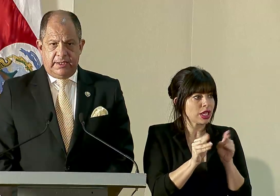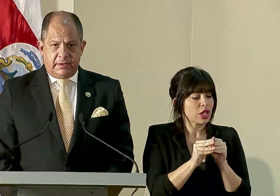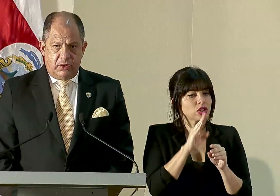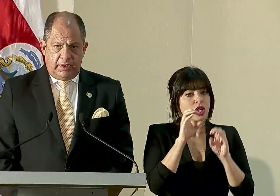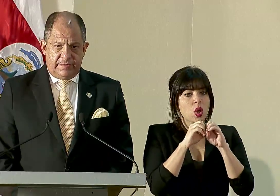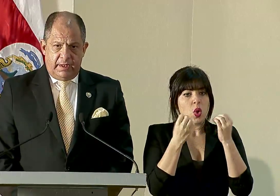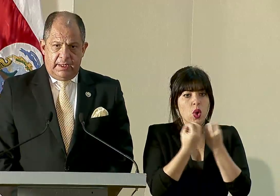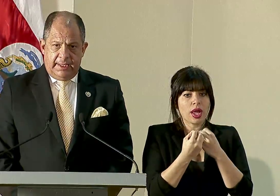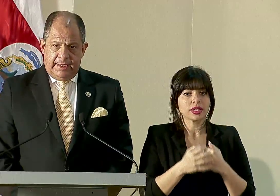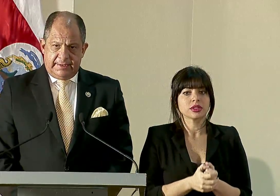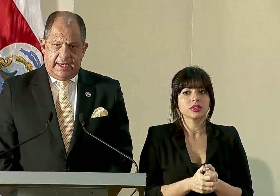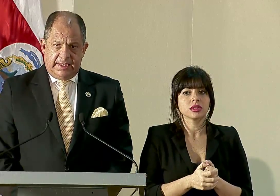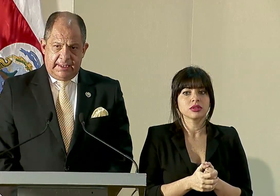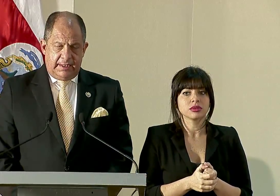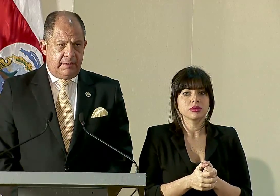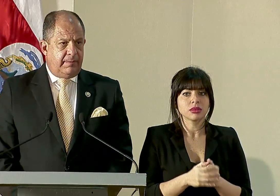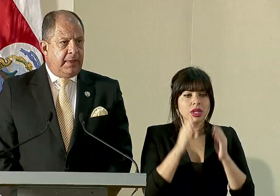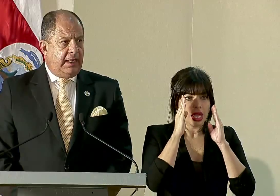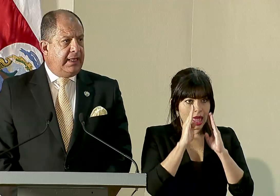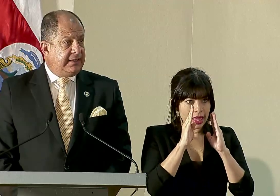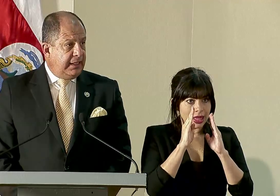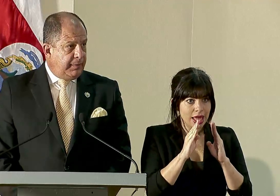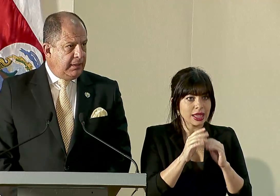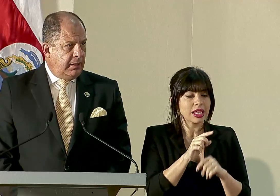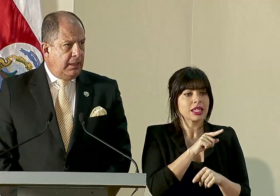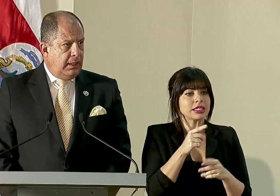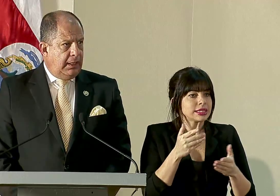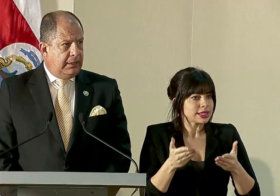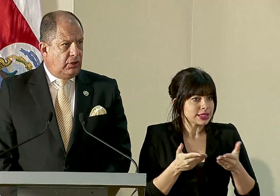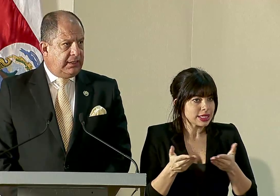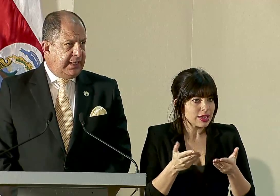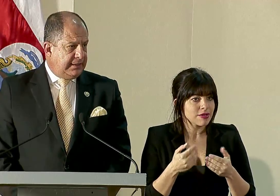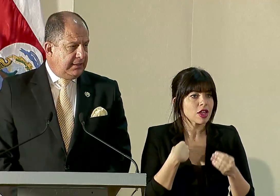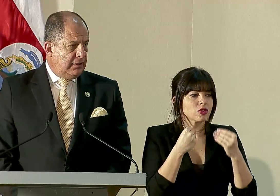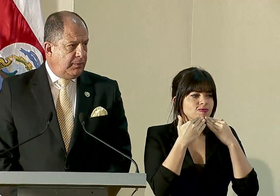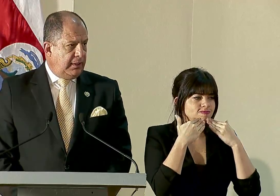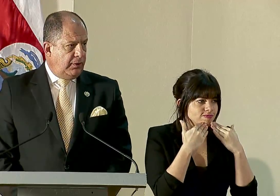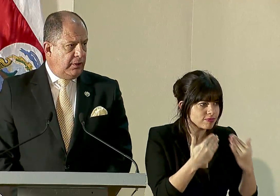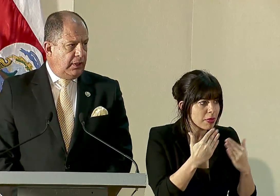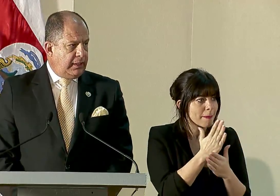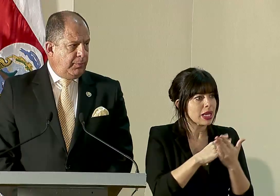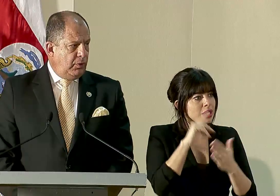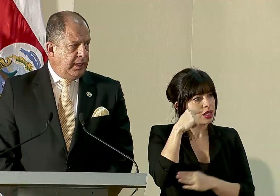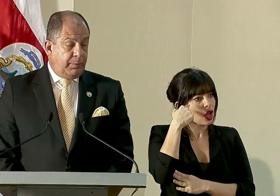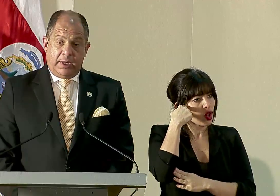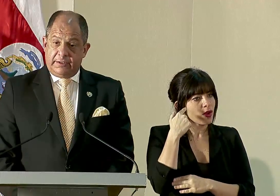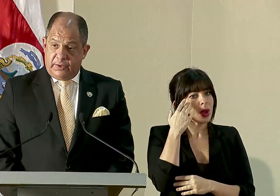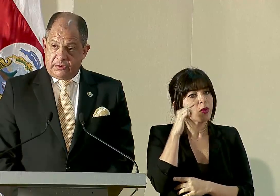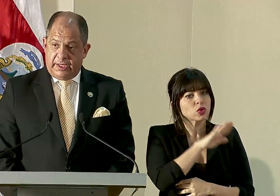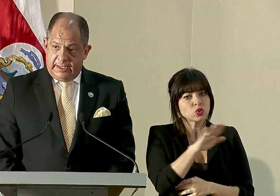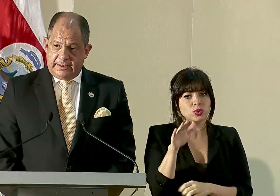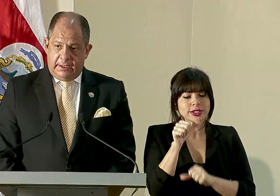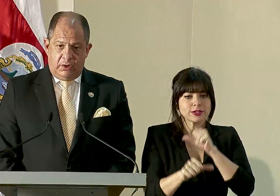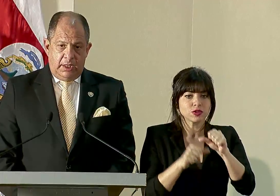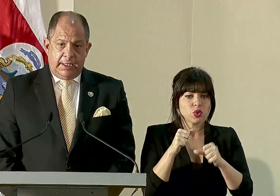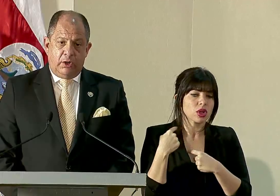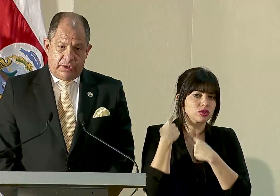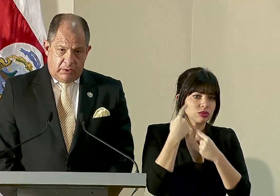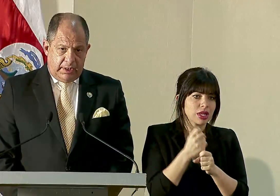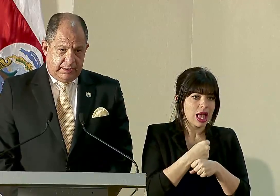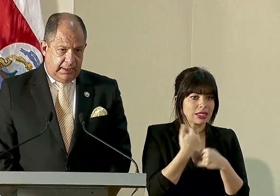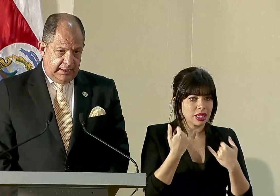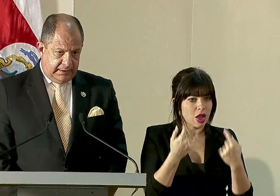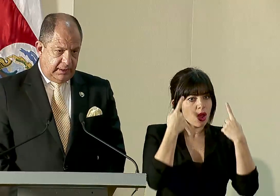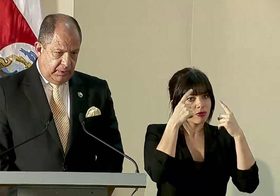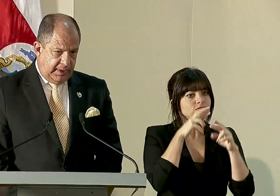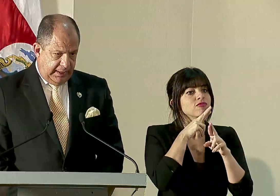y organizaciones que les atienden y les sirven. Y les doy las gracias en nombre del Gobierno de la República por el esfuerzo realizado que